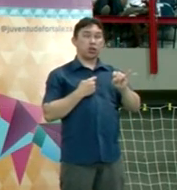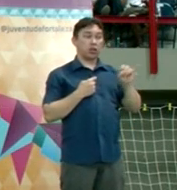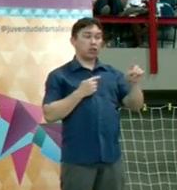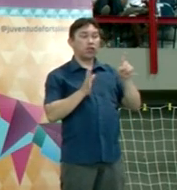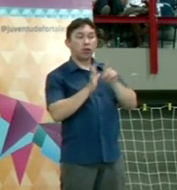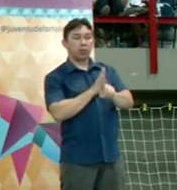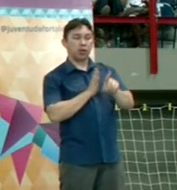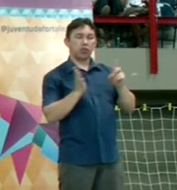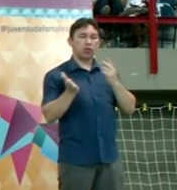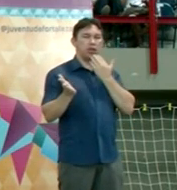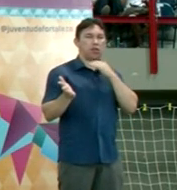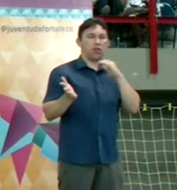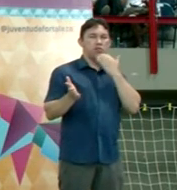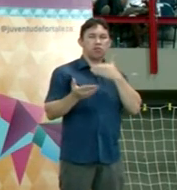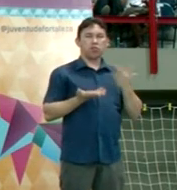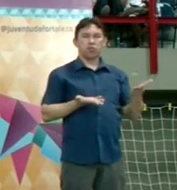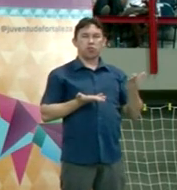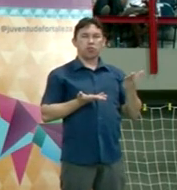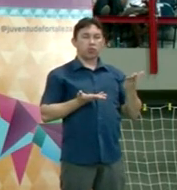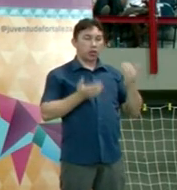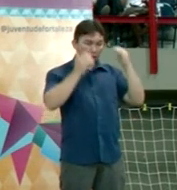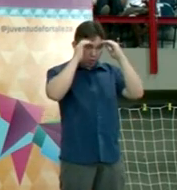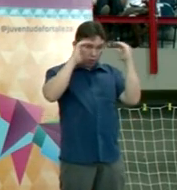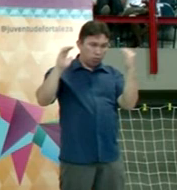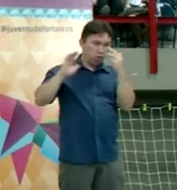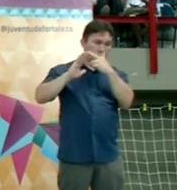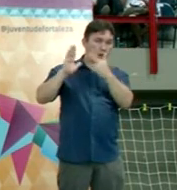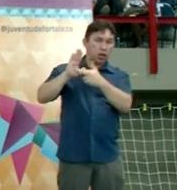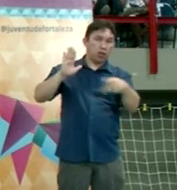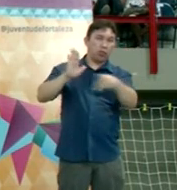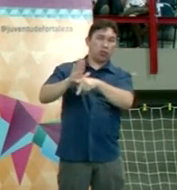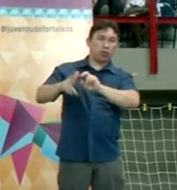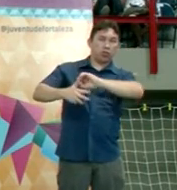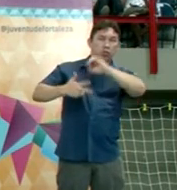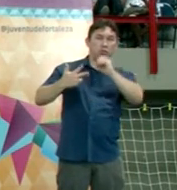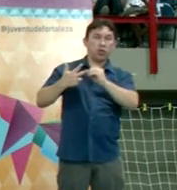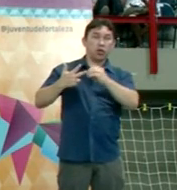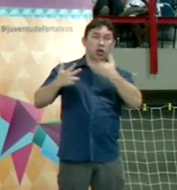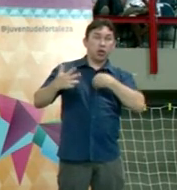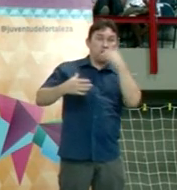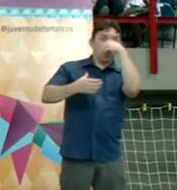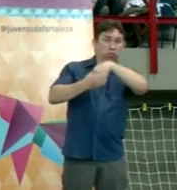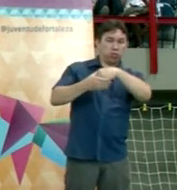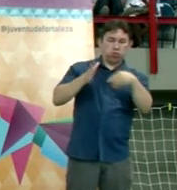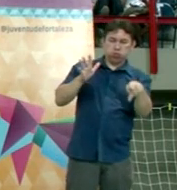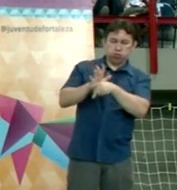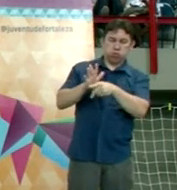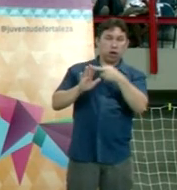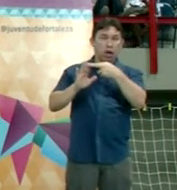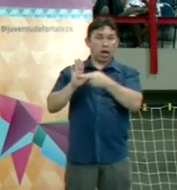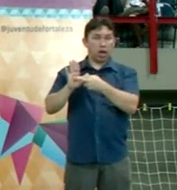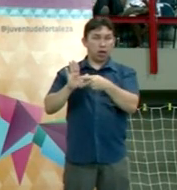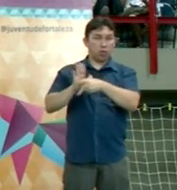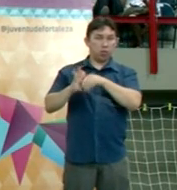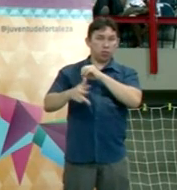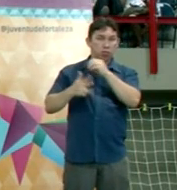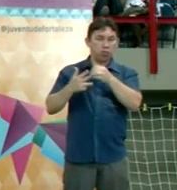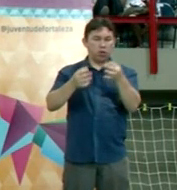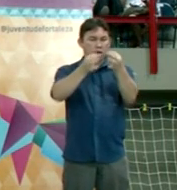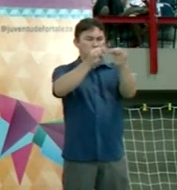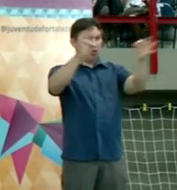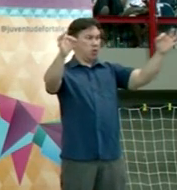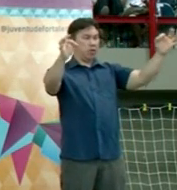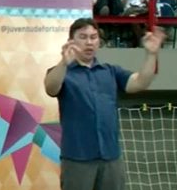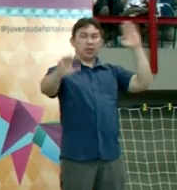questão muito mal feita, uma questão que não atende às regras do próprio Enem. Está escrito lá no guia de elaboração de itens uma frase que eu